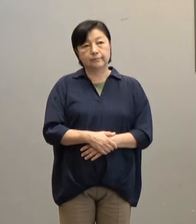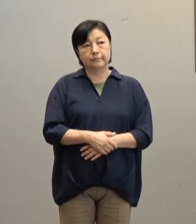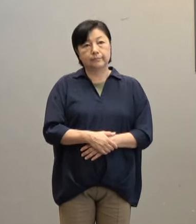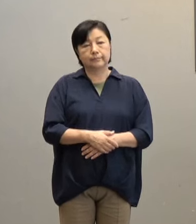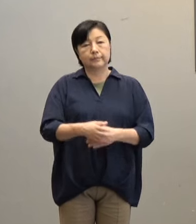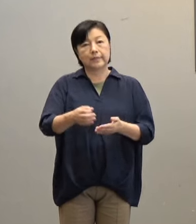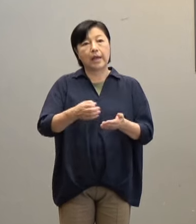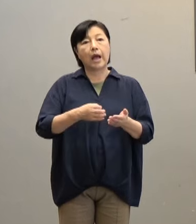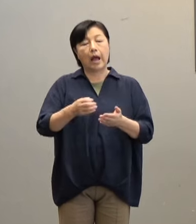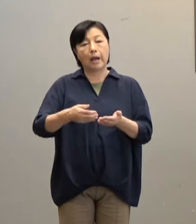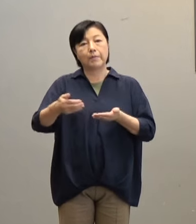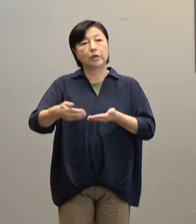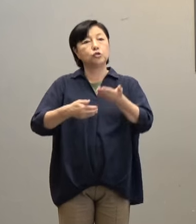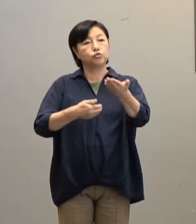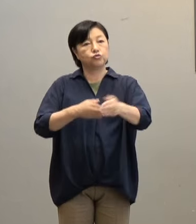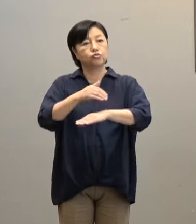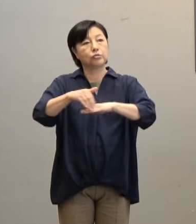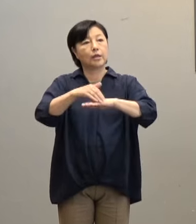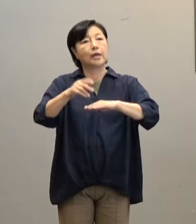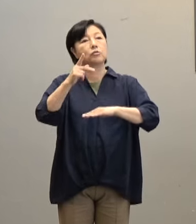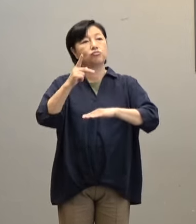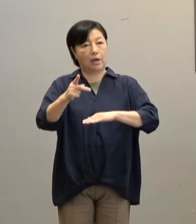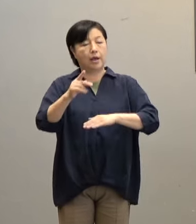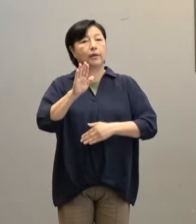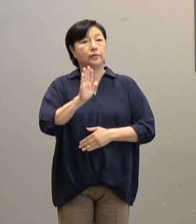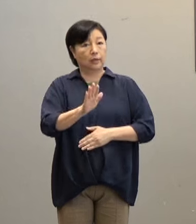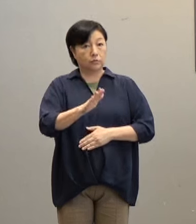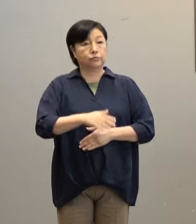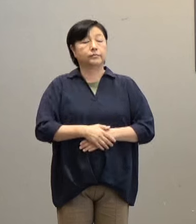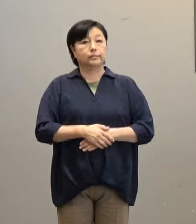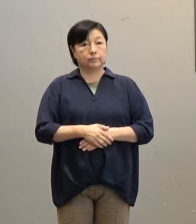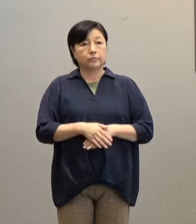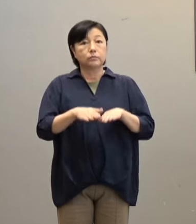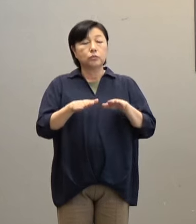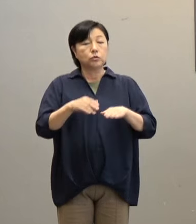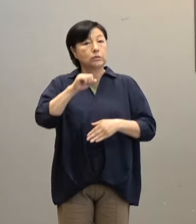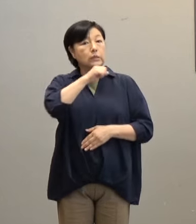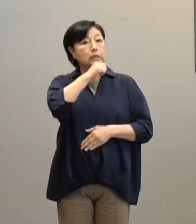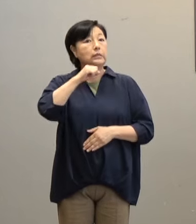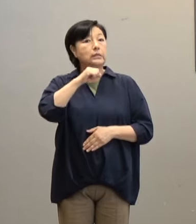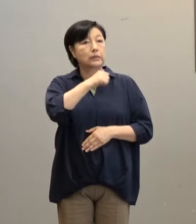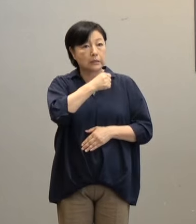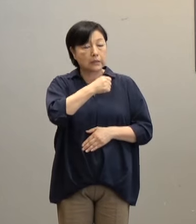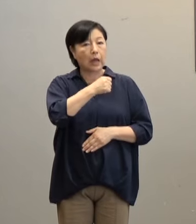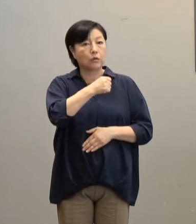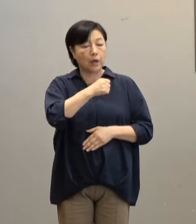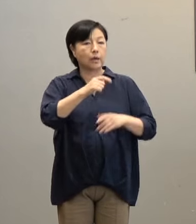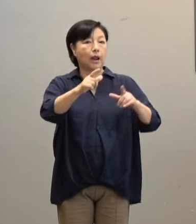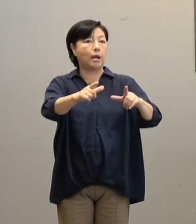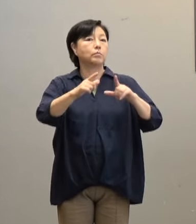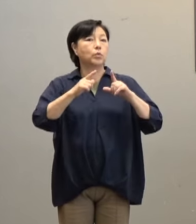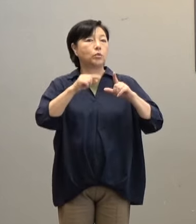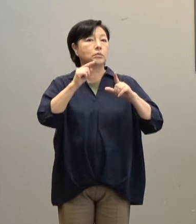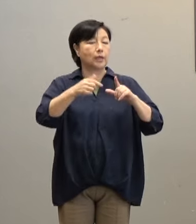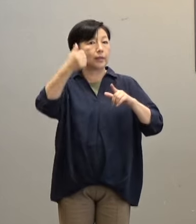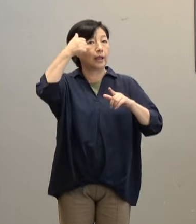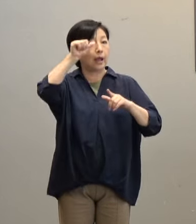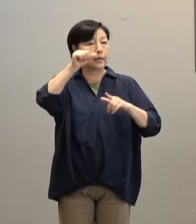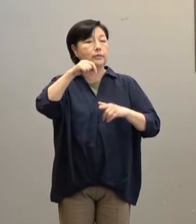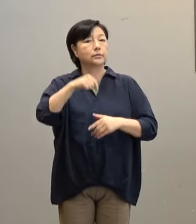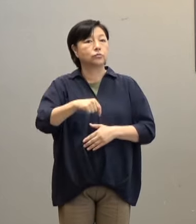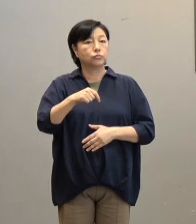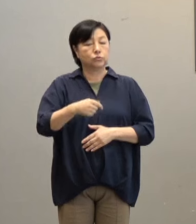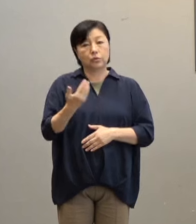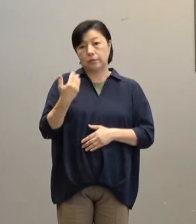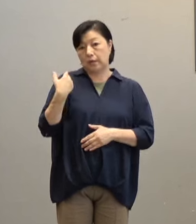販売室戦略課の松尾と申します。今回ですね、台湾当局から発表された案によりますと、先ほ